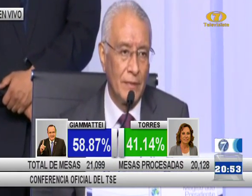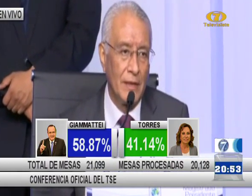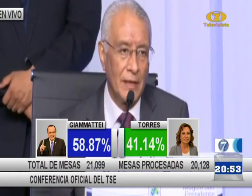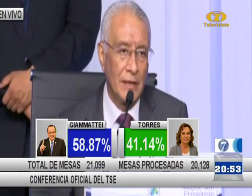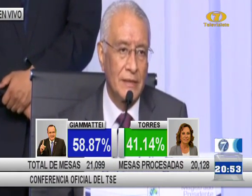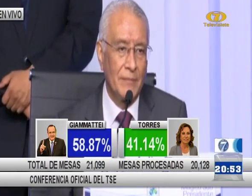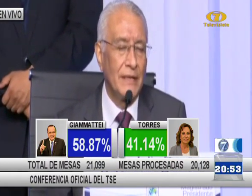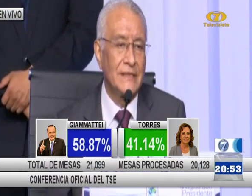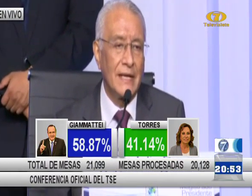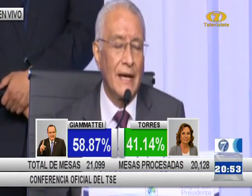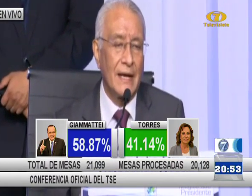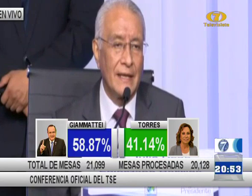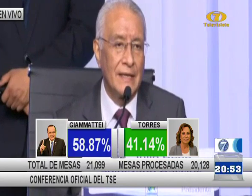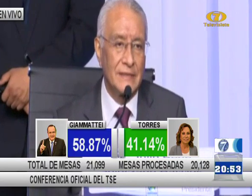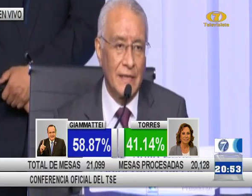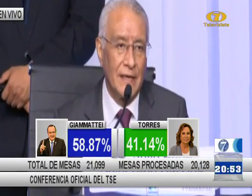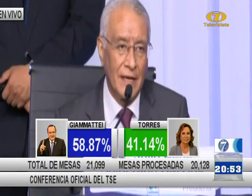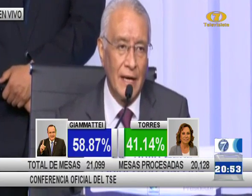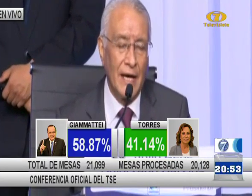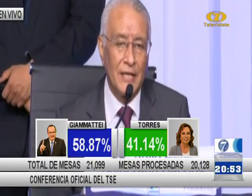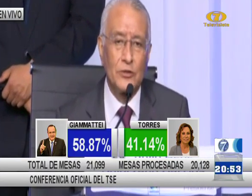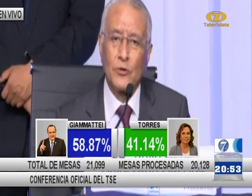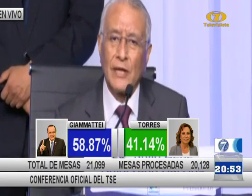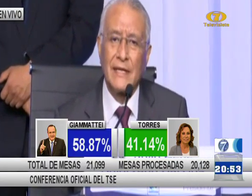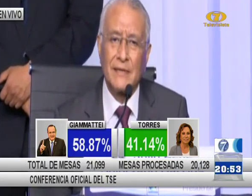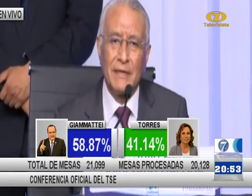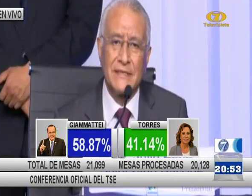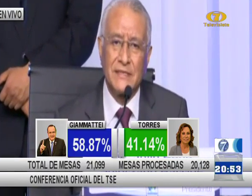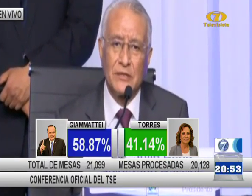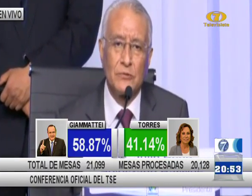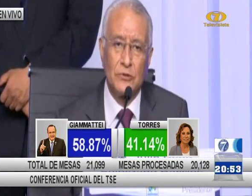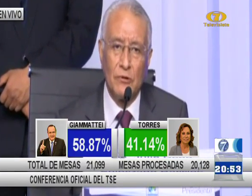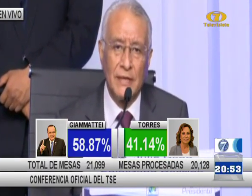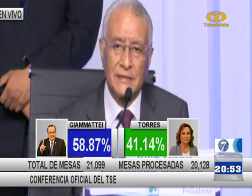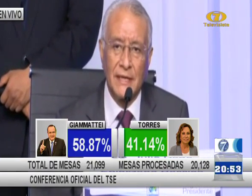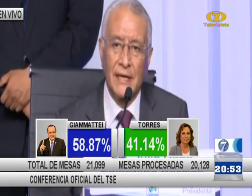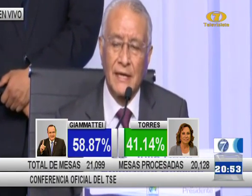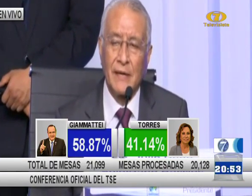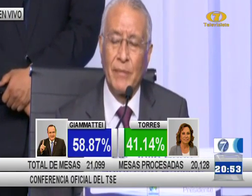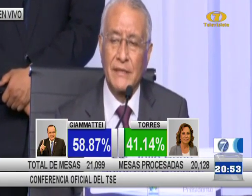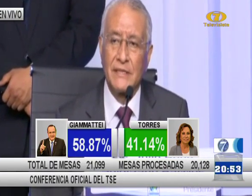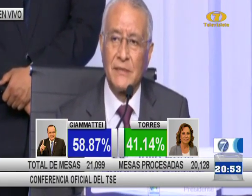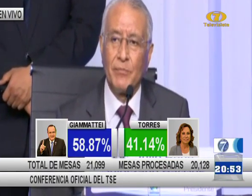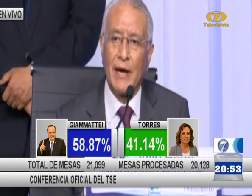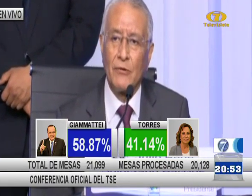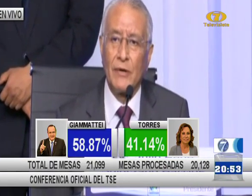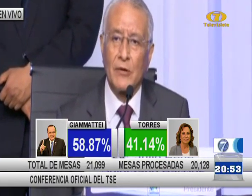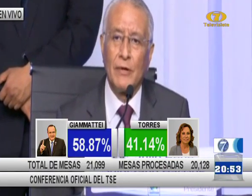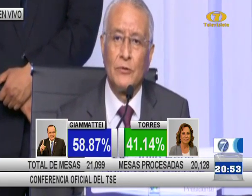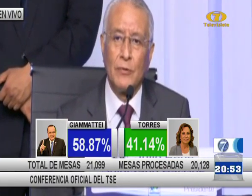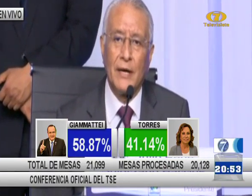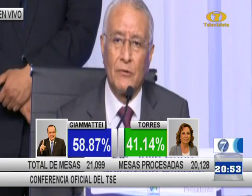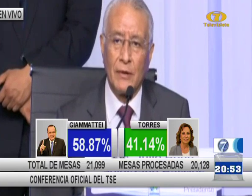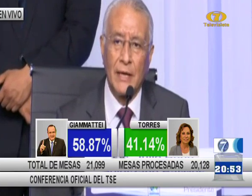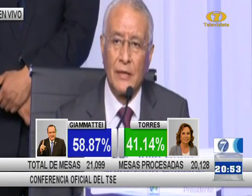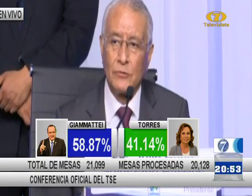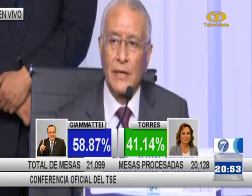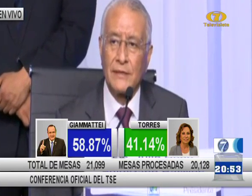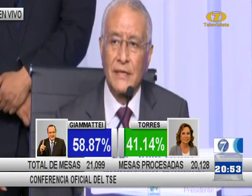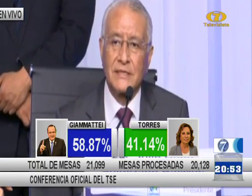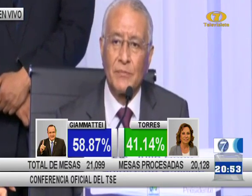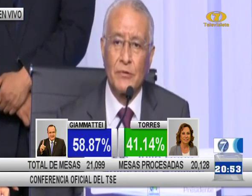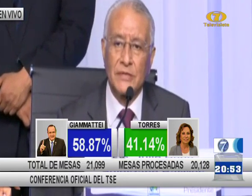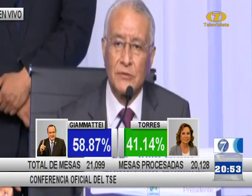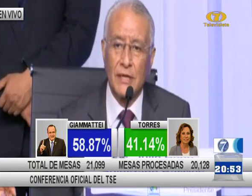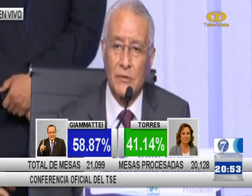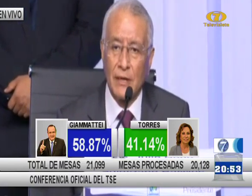ámbito. También se le agradece a todas las demás instituciones que participaron y coadyuvaron